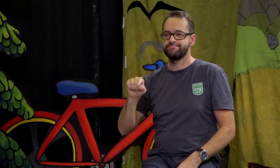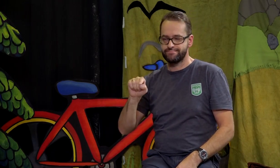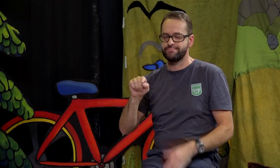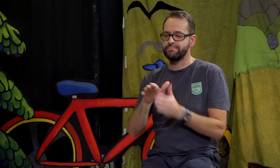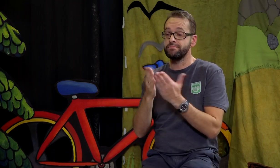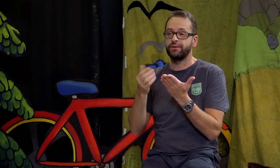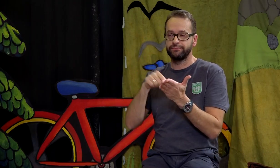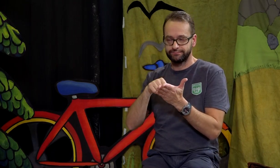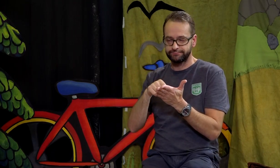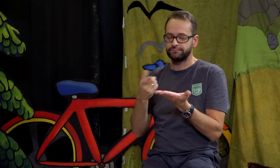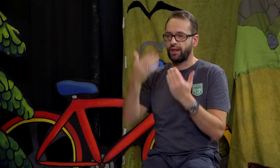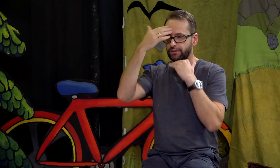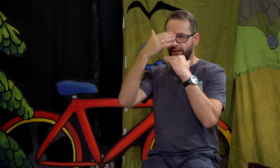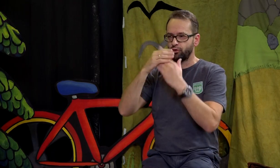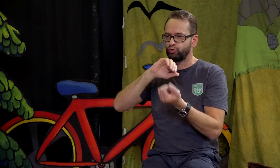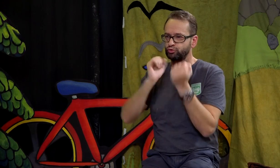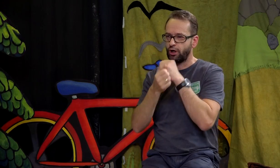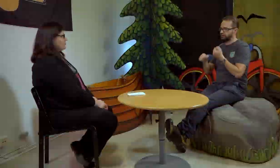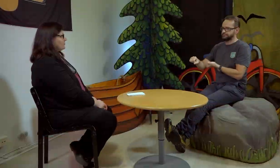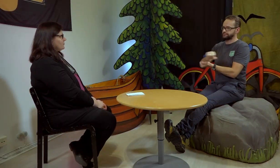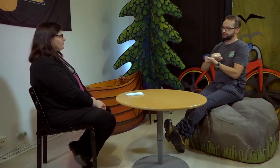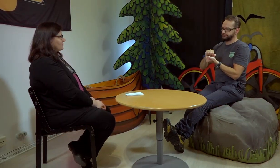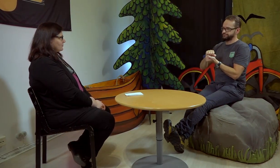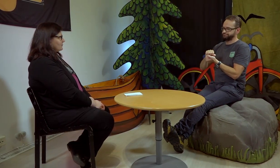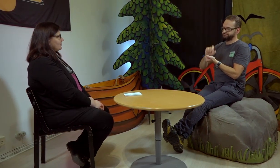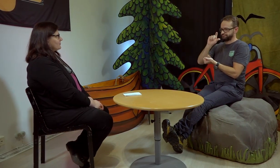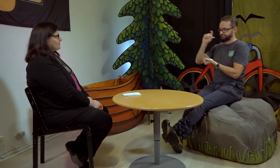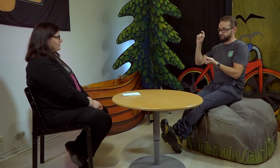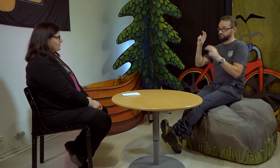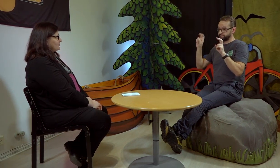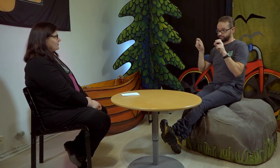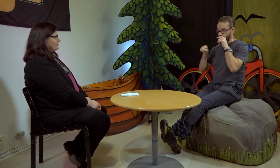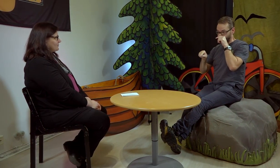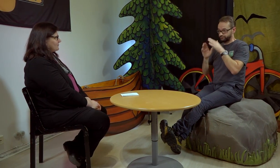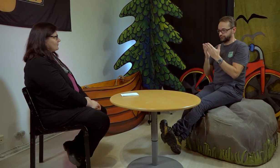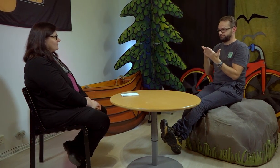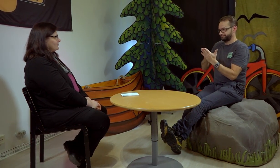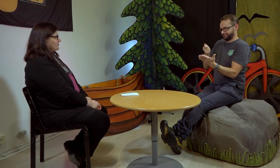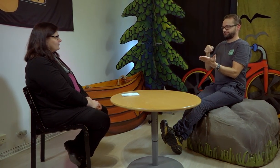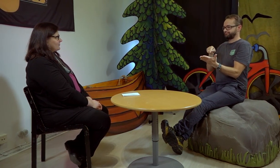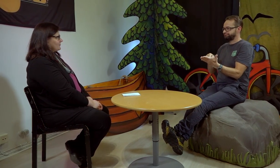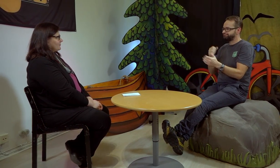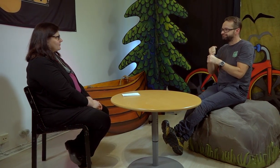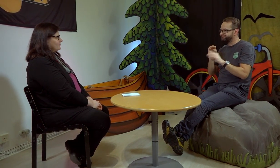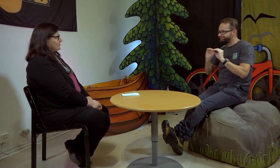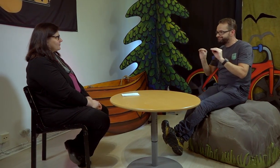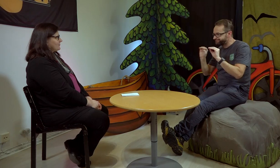kirjan mukaan eläinten vallankumous oli teemana. Ja siitä otin aiheen siihen ja käytiin sitä